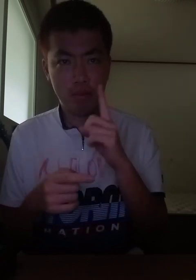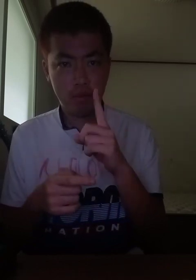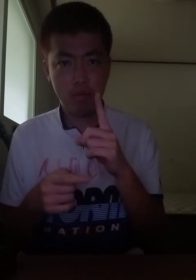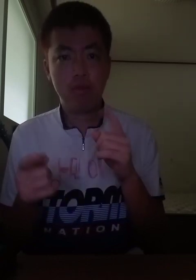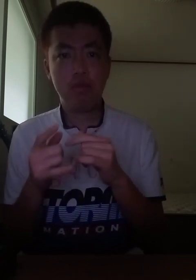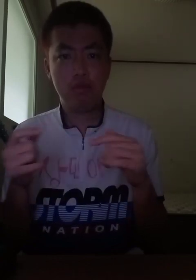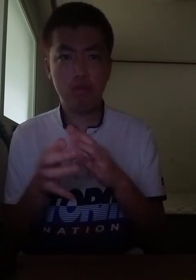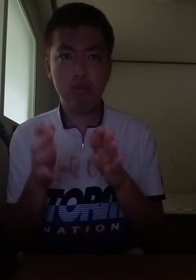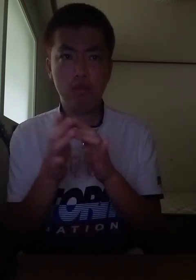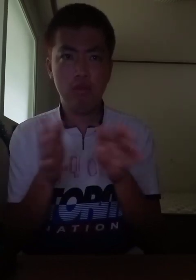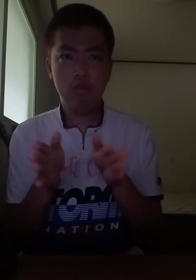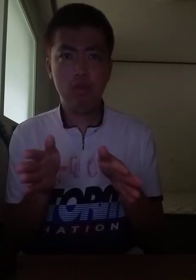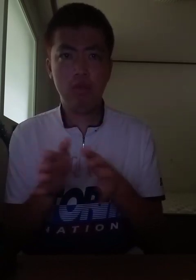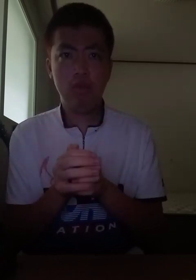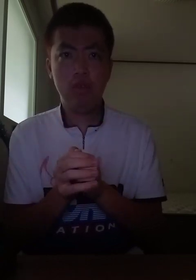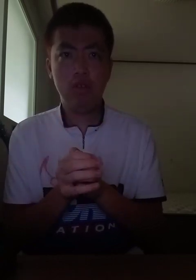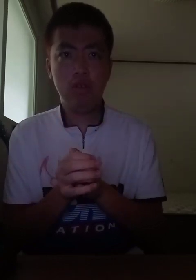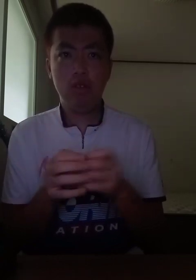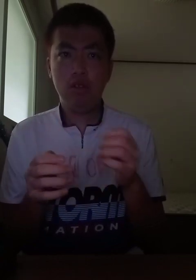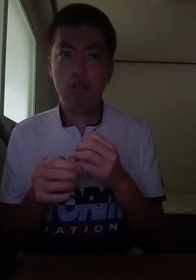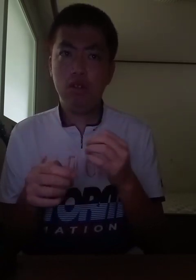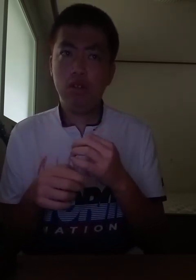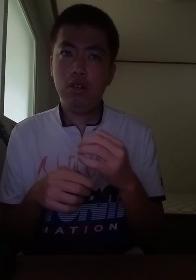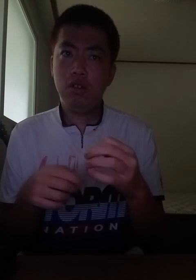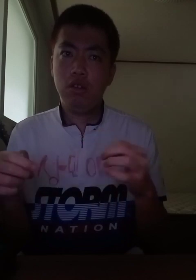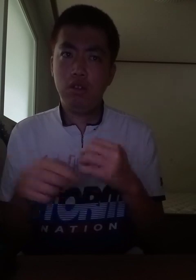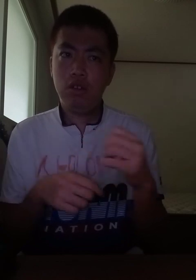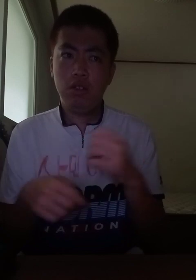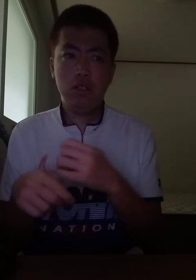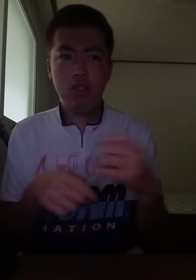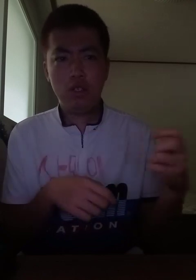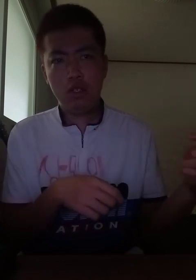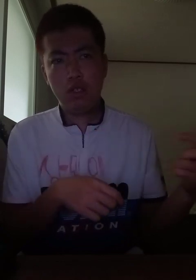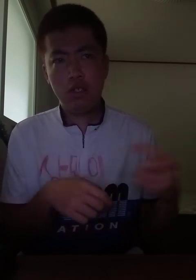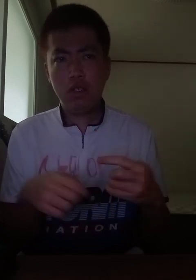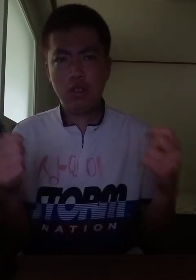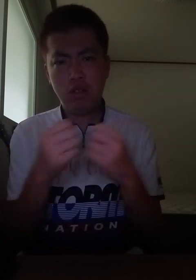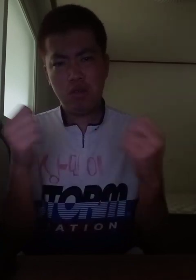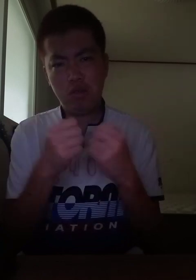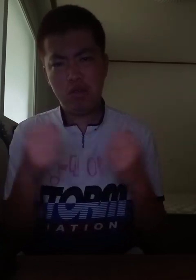수 있는 도로입니다. 그리고 제 뒤로도 계속해서 차가 빠르게 달리고 있어서 부딪힐 것 같이 위험합니다.